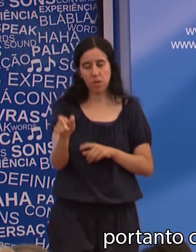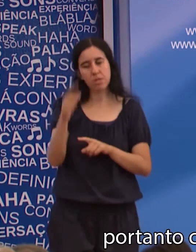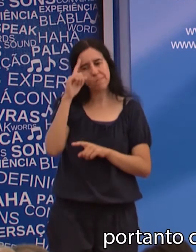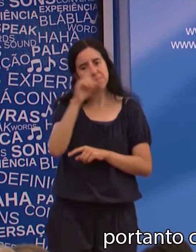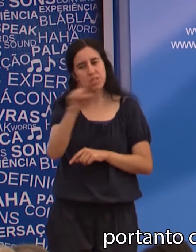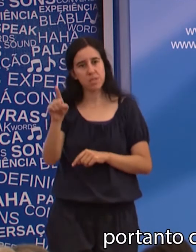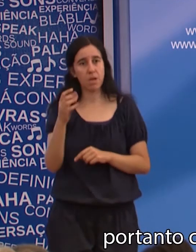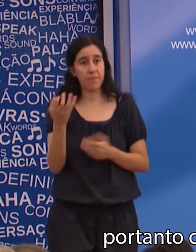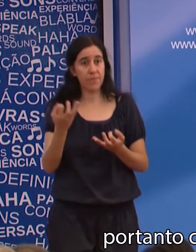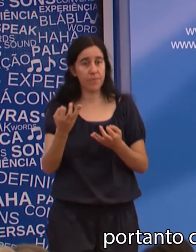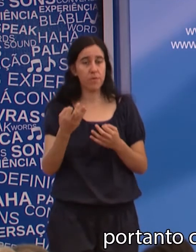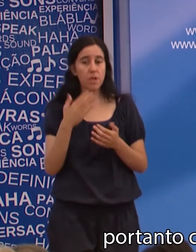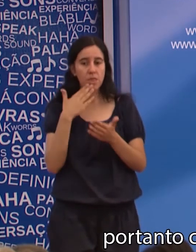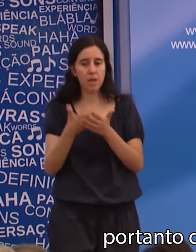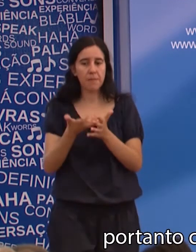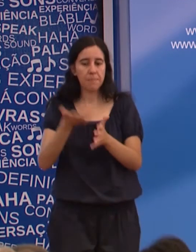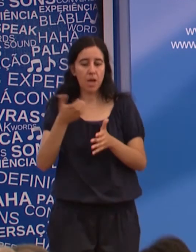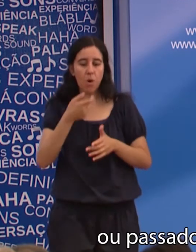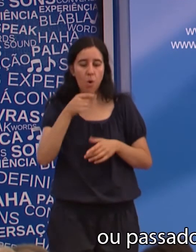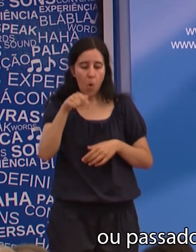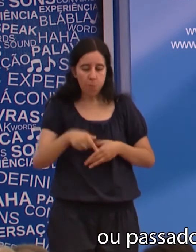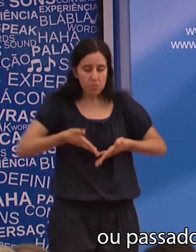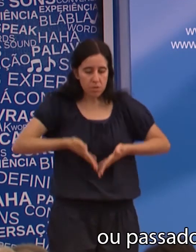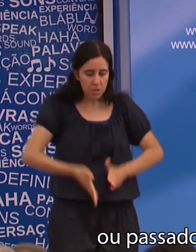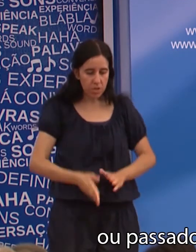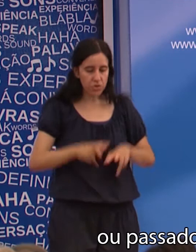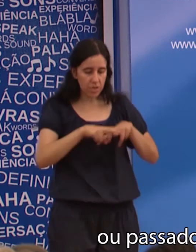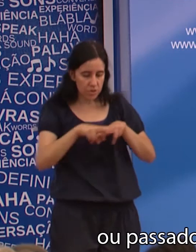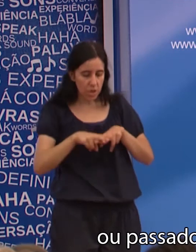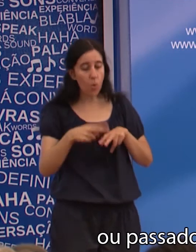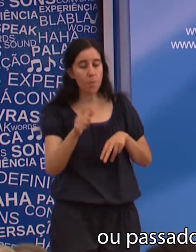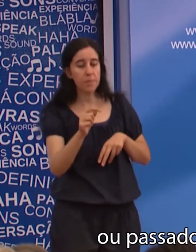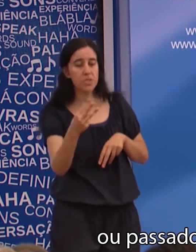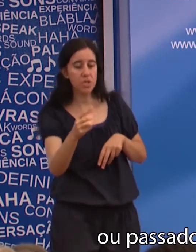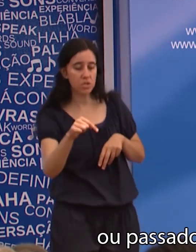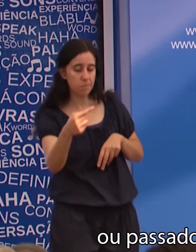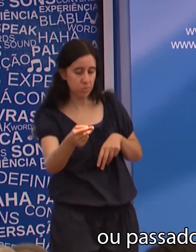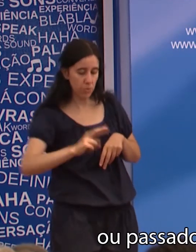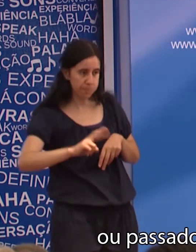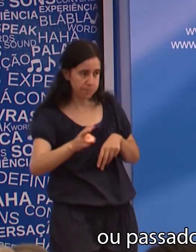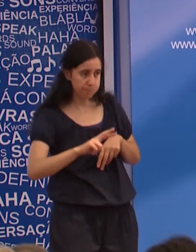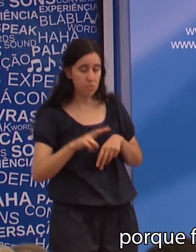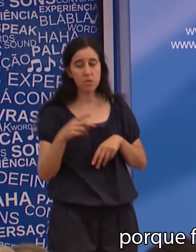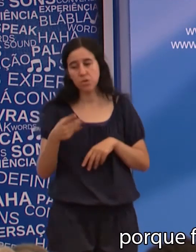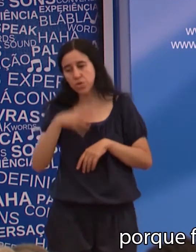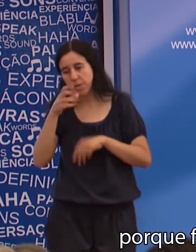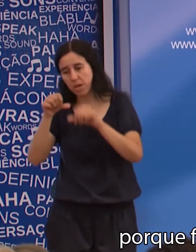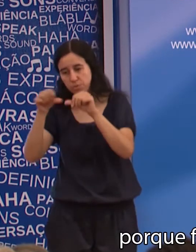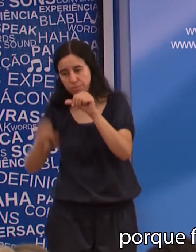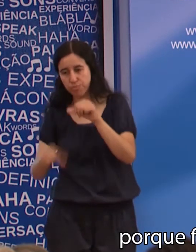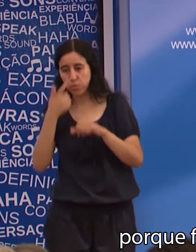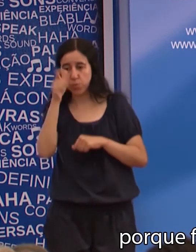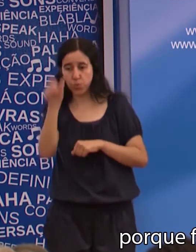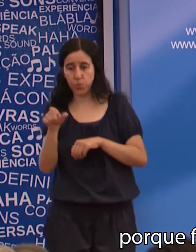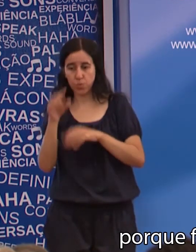da importância e da diferença que seria fazer o rastreio à nascença ou passado 3 meses, quando lhe explicámos o que nos tinham dito na maternidade, porque foi ele que nos